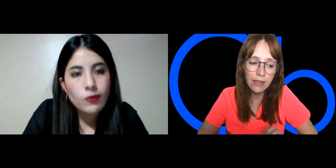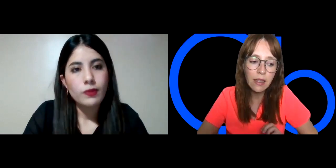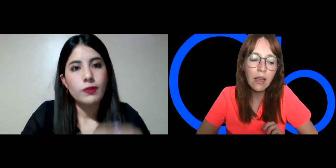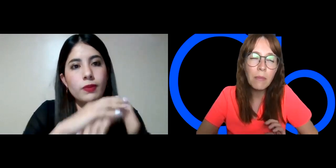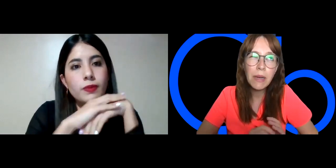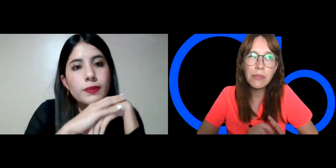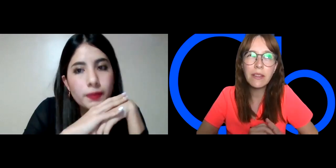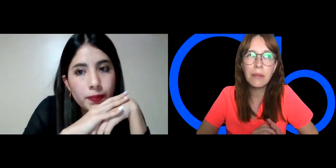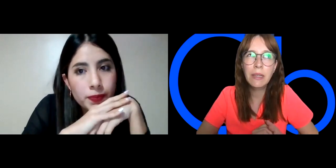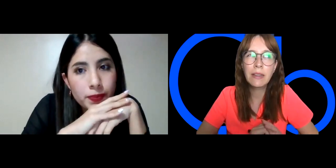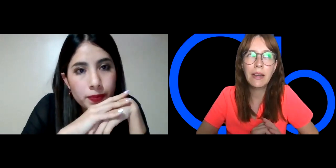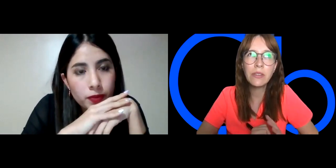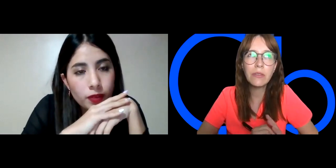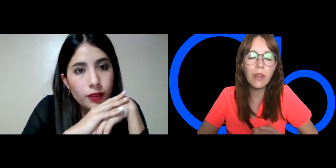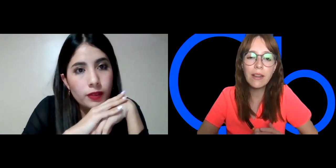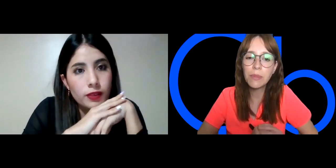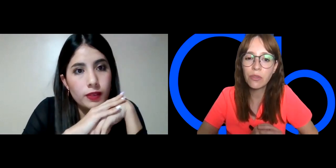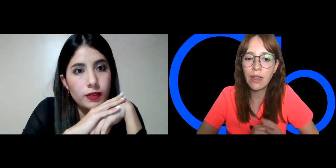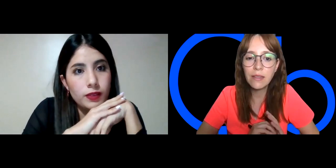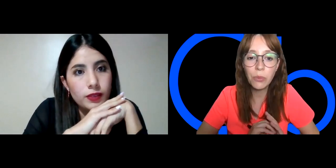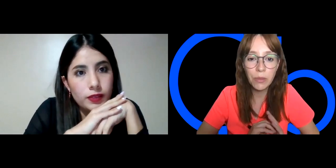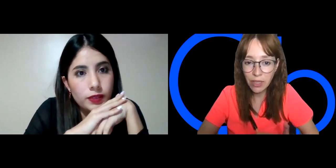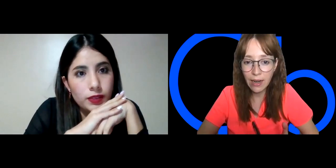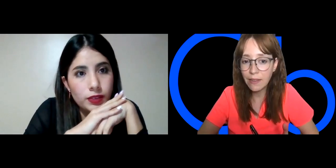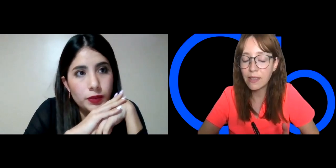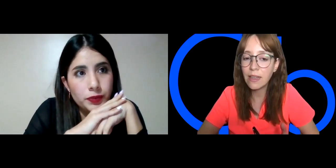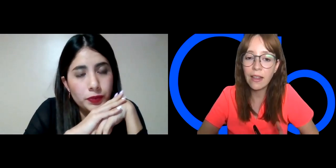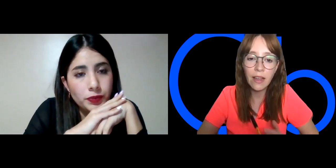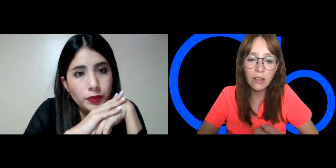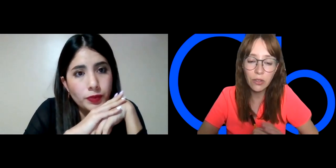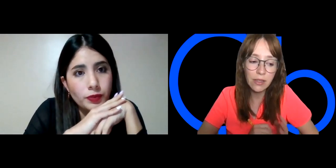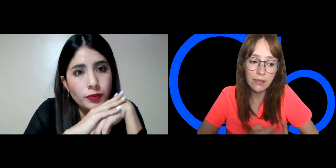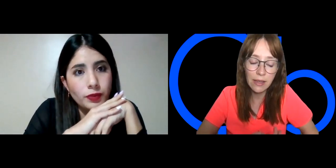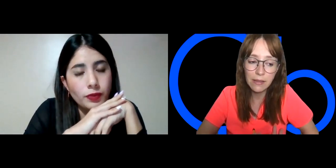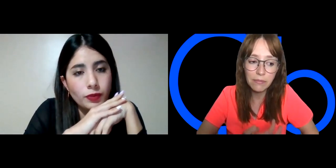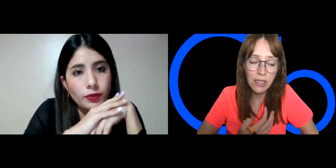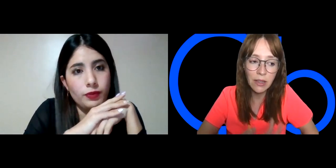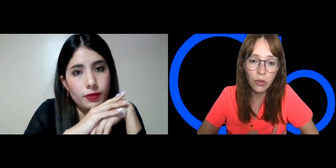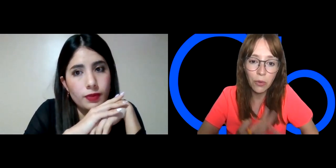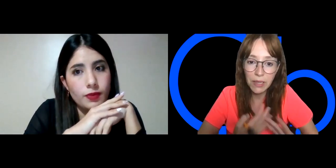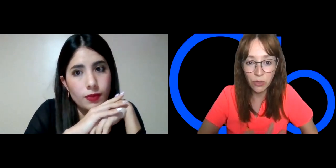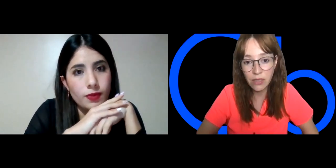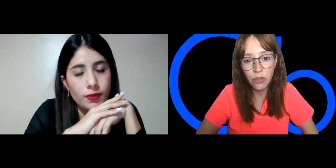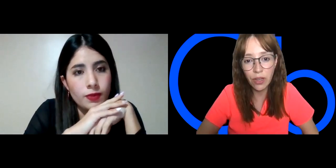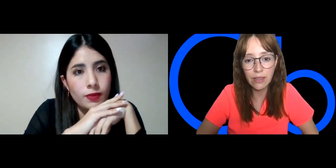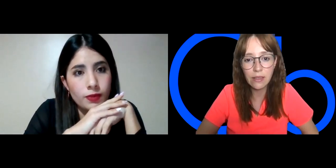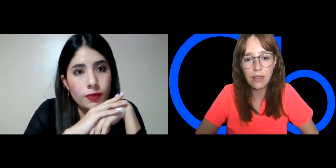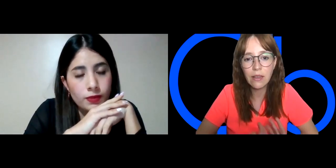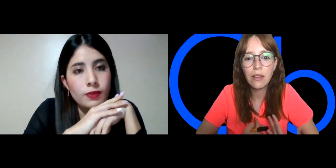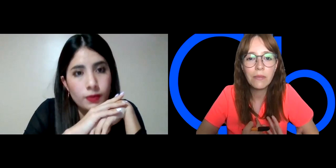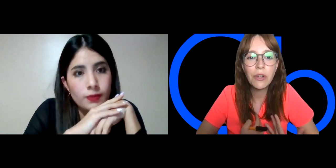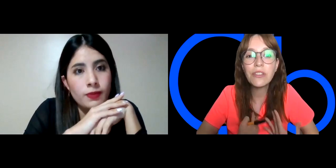doctora Liz, vamos a terminar, o sea, todas las personas podemos llegar a la tercera edad, siendo personas